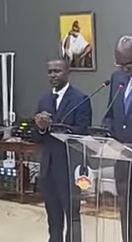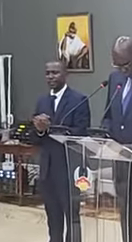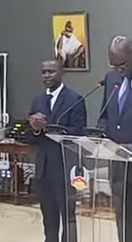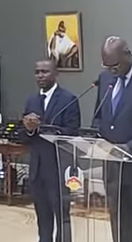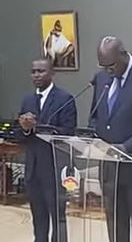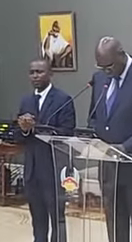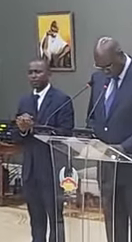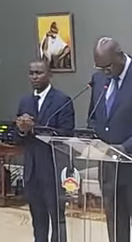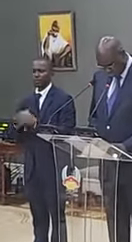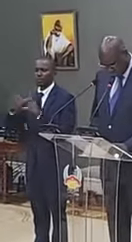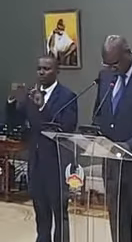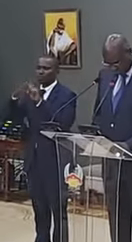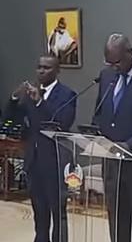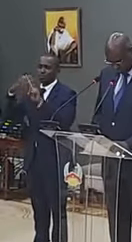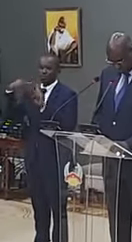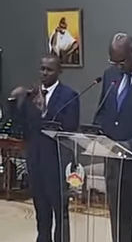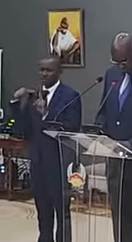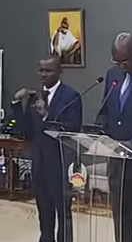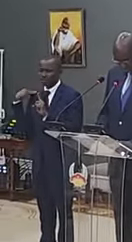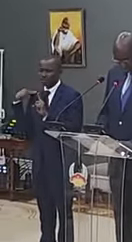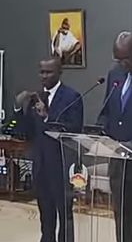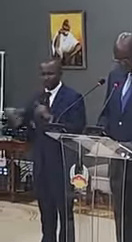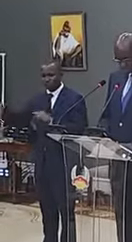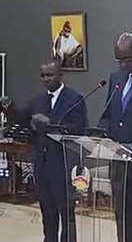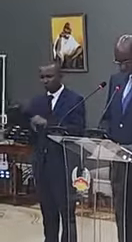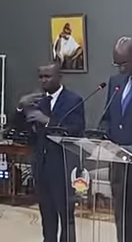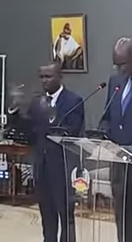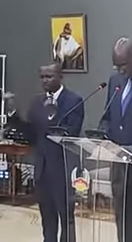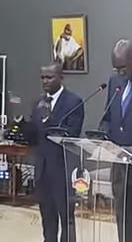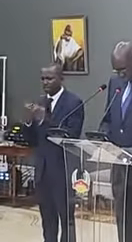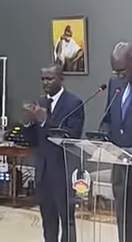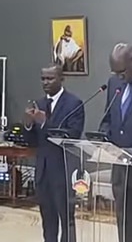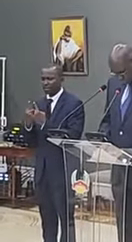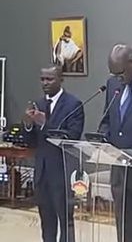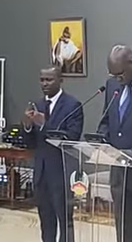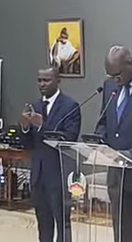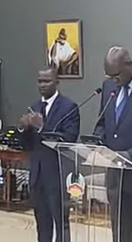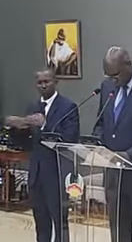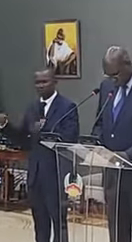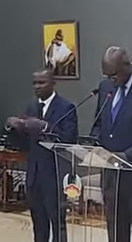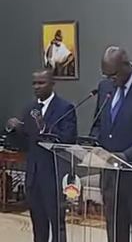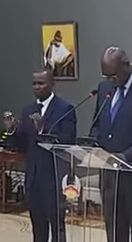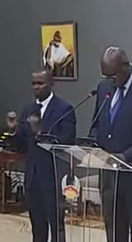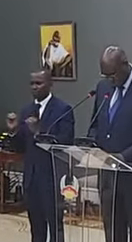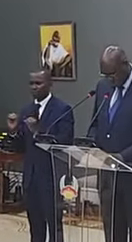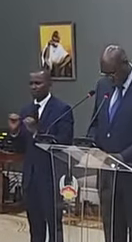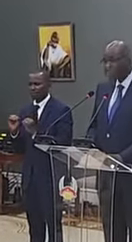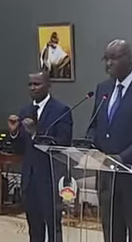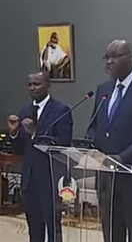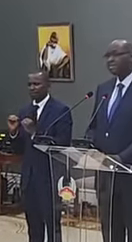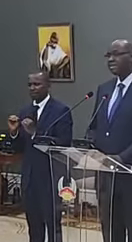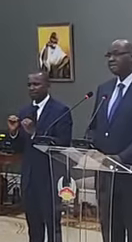do Primeiro-Ministro, e do Governo, não se resume,